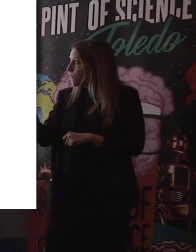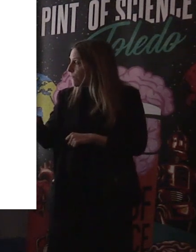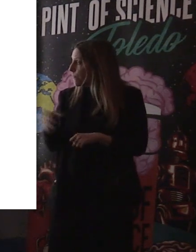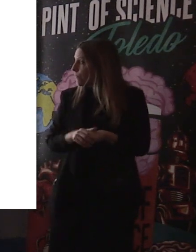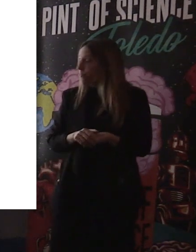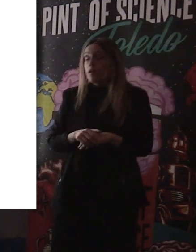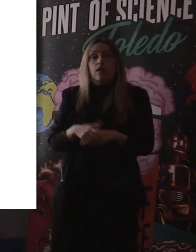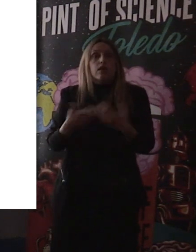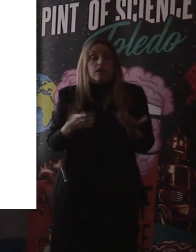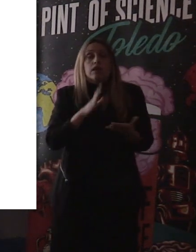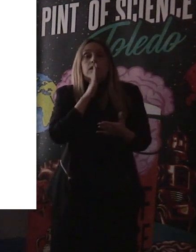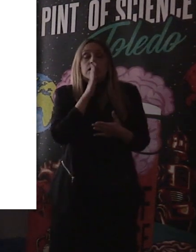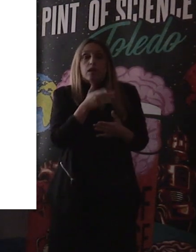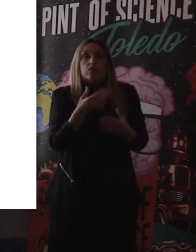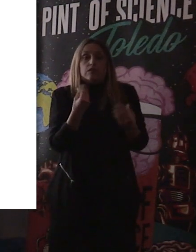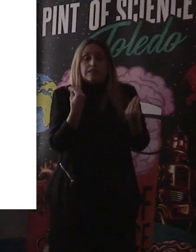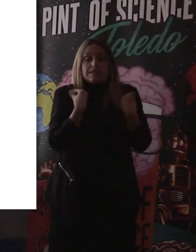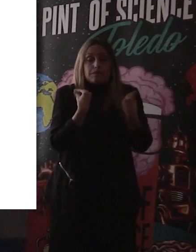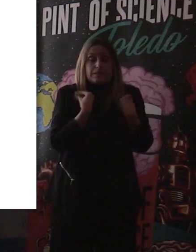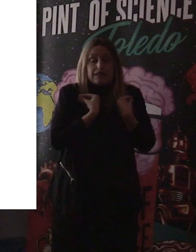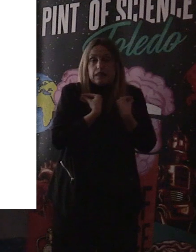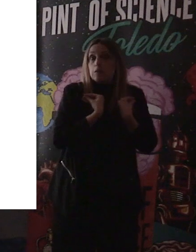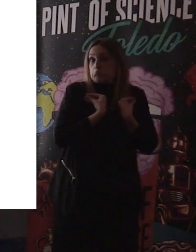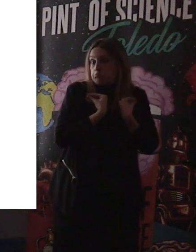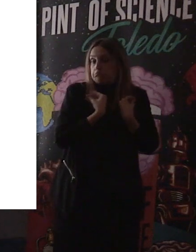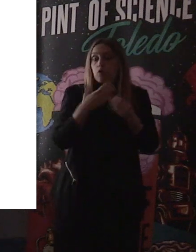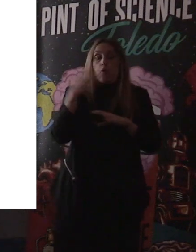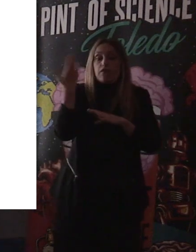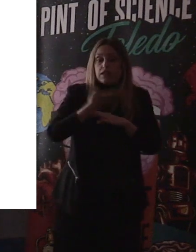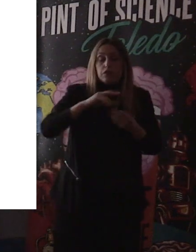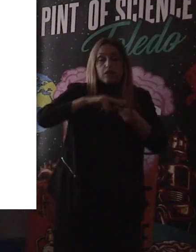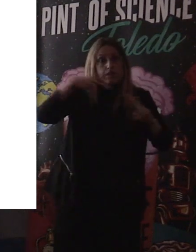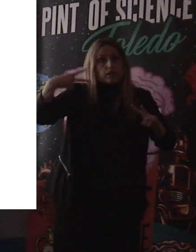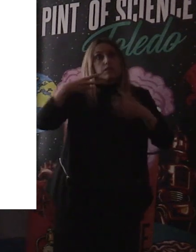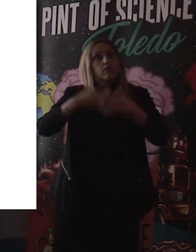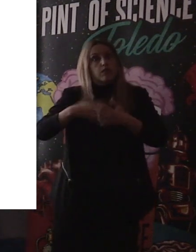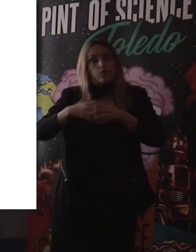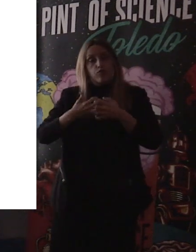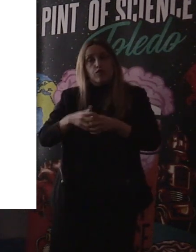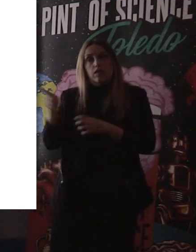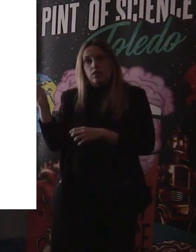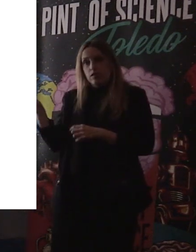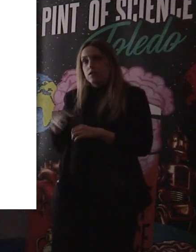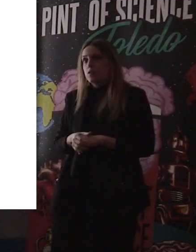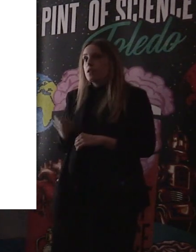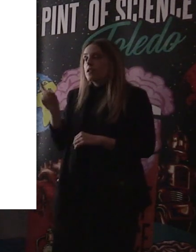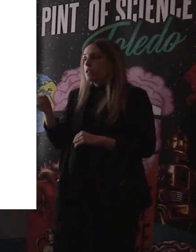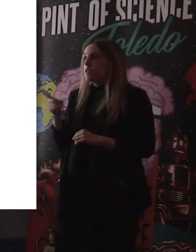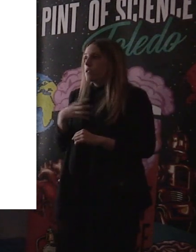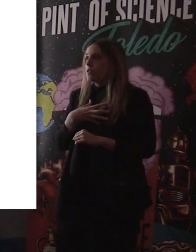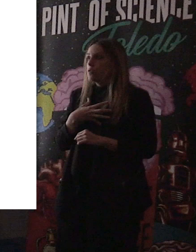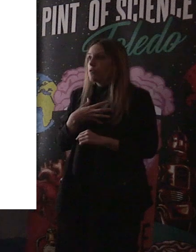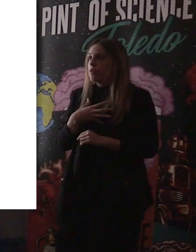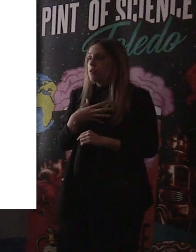sobre la longevidad, el daño del ADN, etcétera, ha funcionado con estos. Y esto posiblemente es